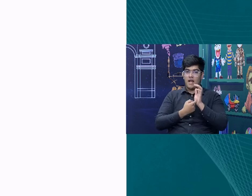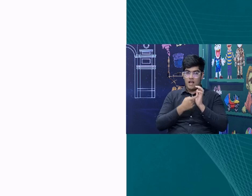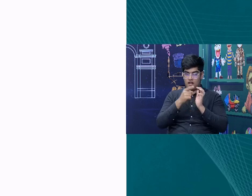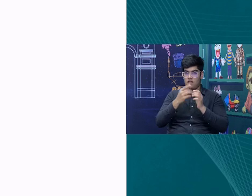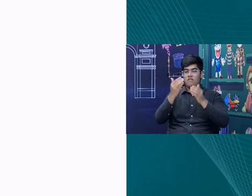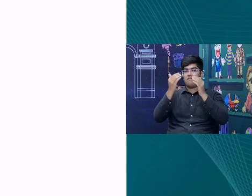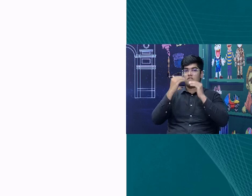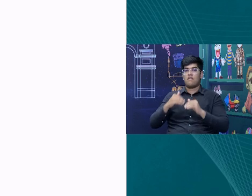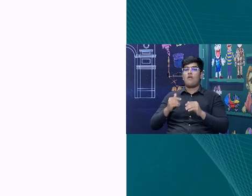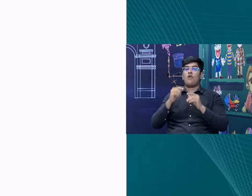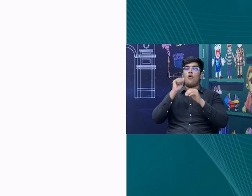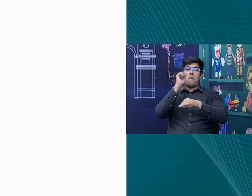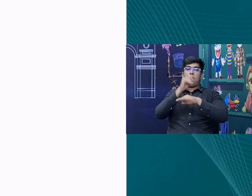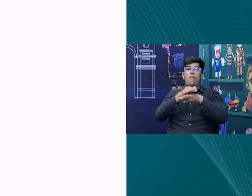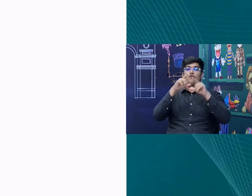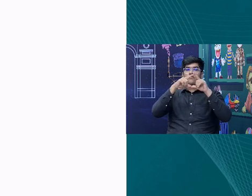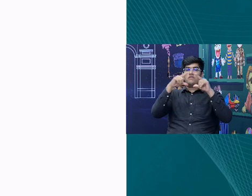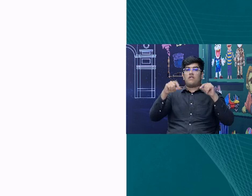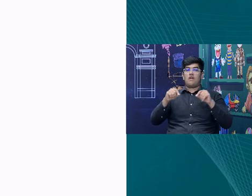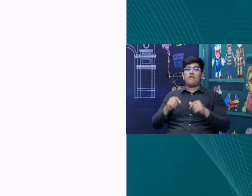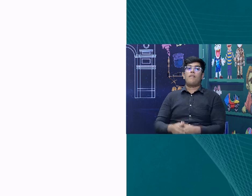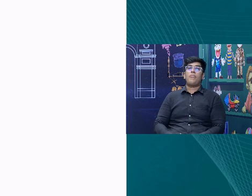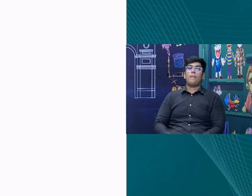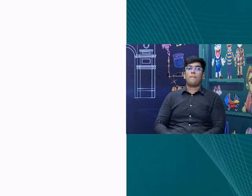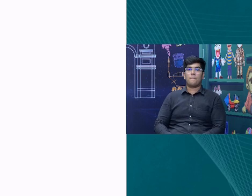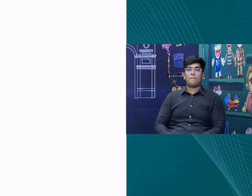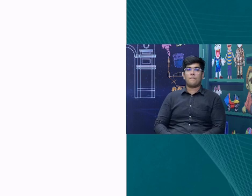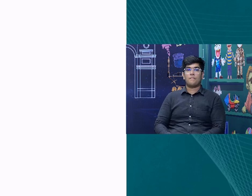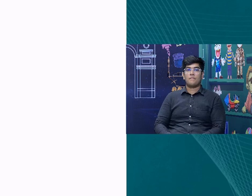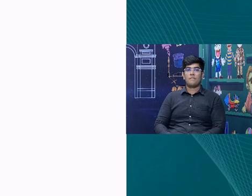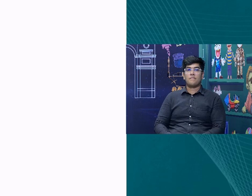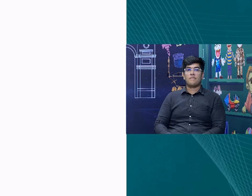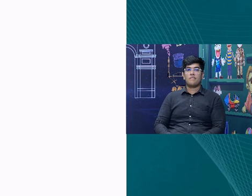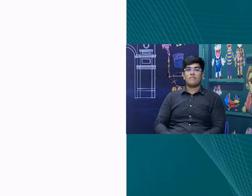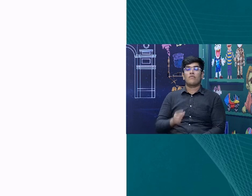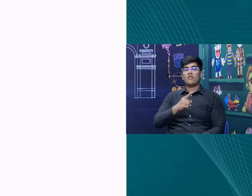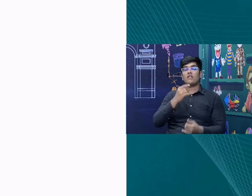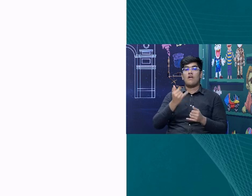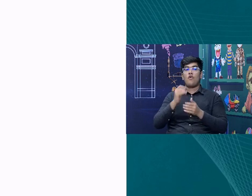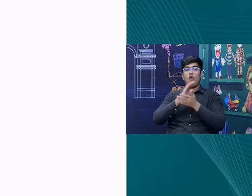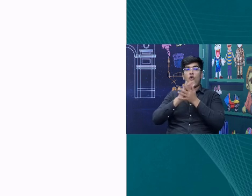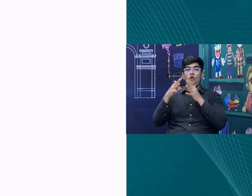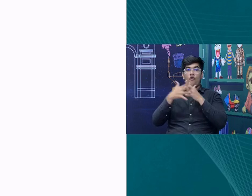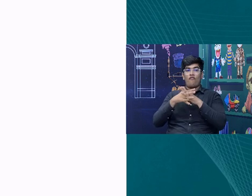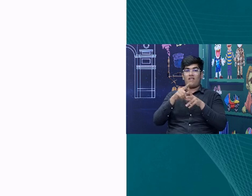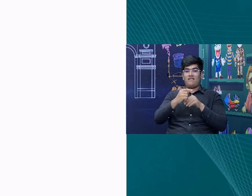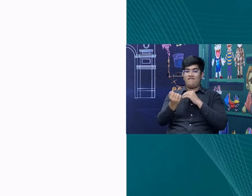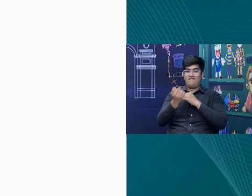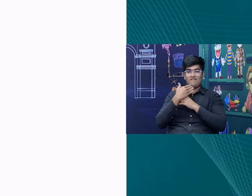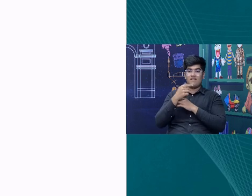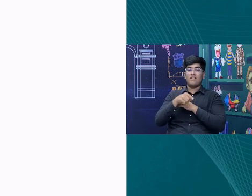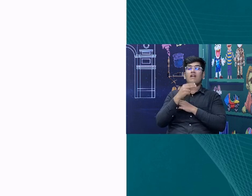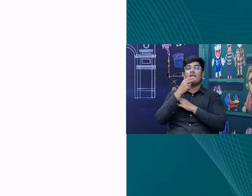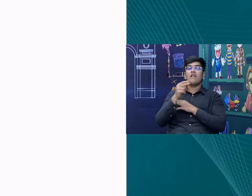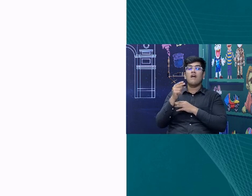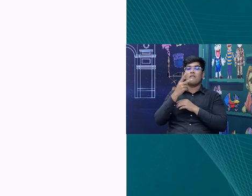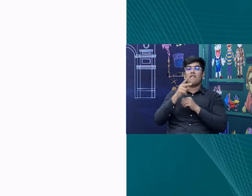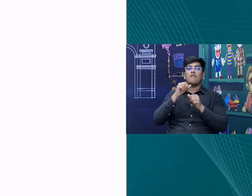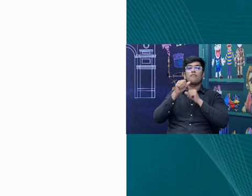और हम बताते हैं कि आपको ये सारे होमवक और जो